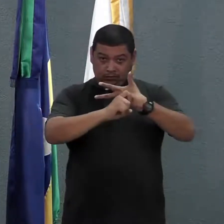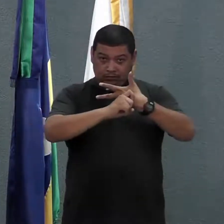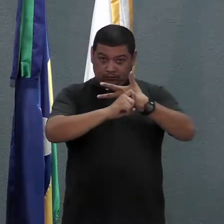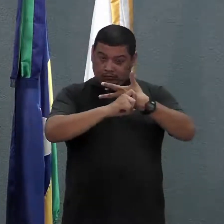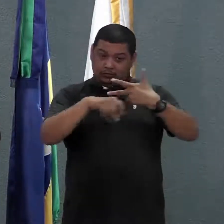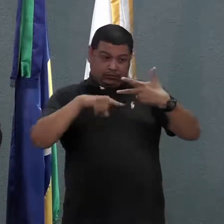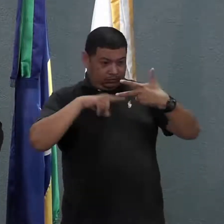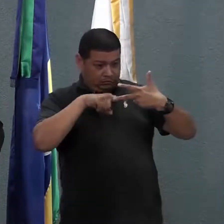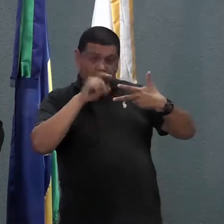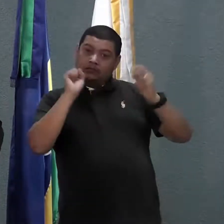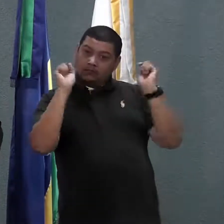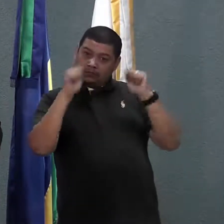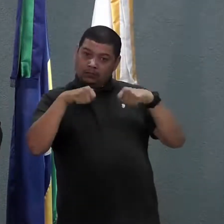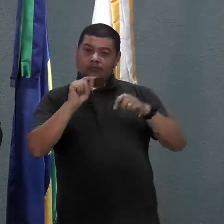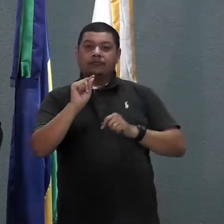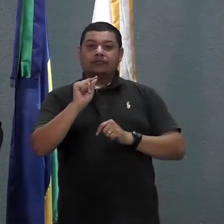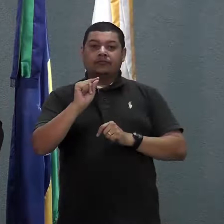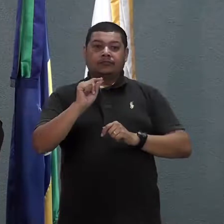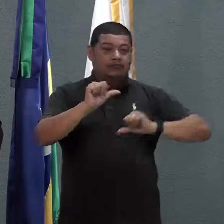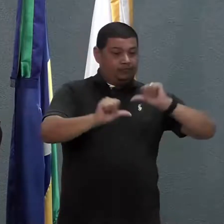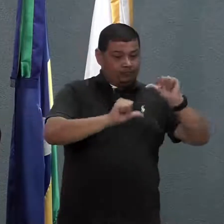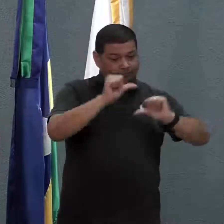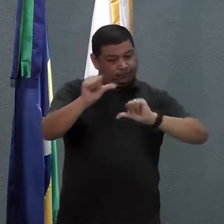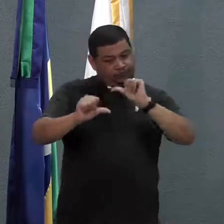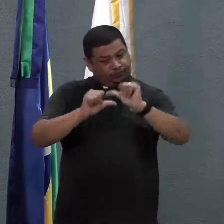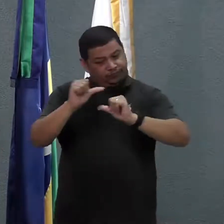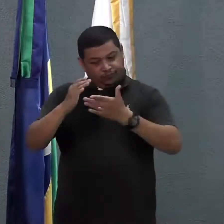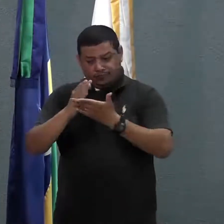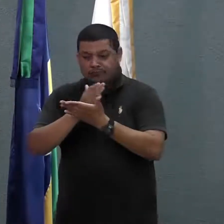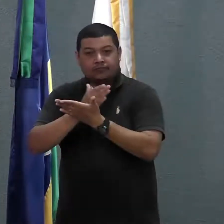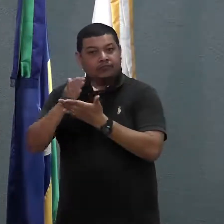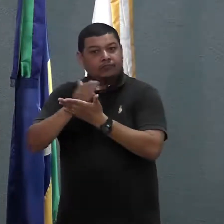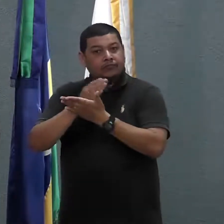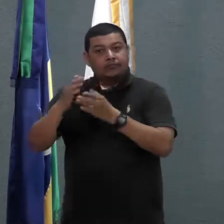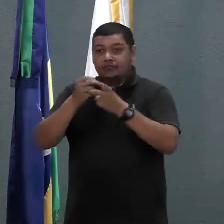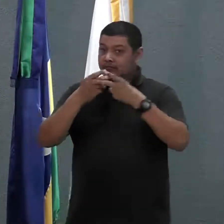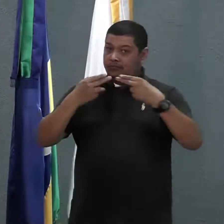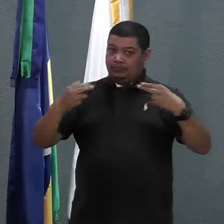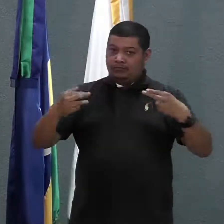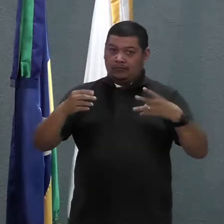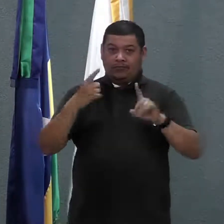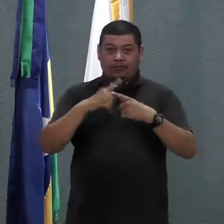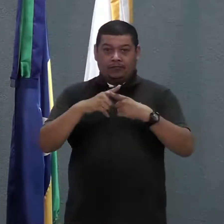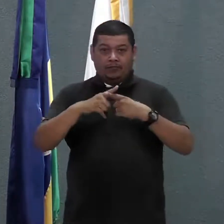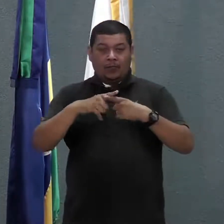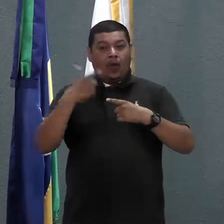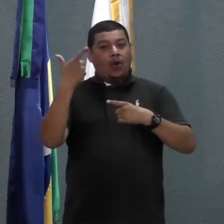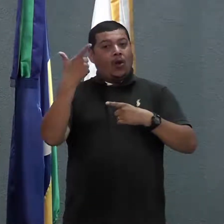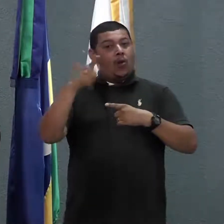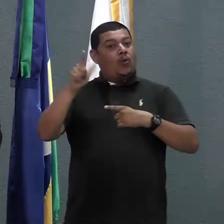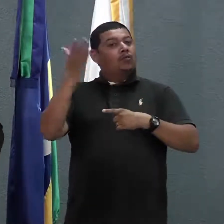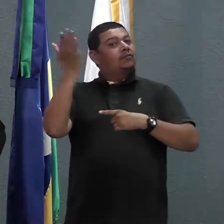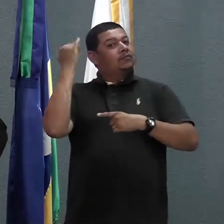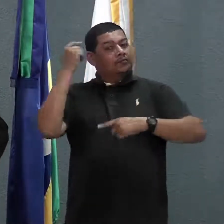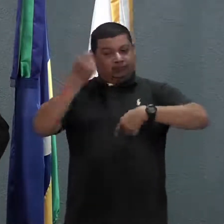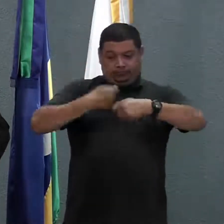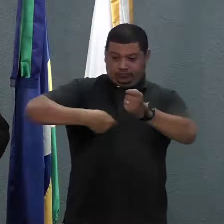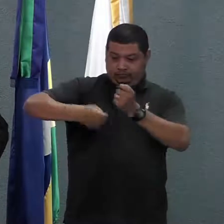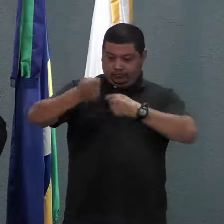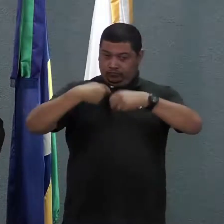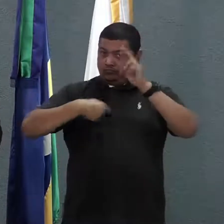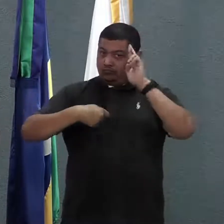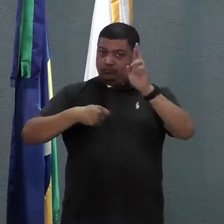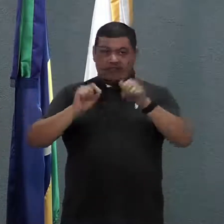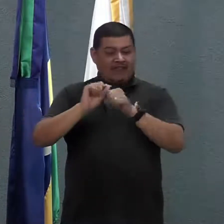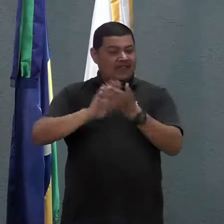a possibilidade de mudar algumas coisas em que outras administrações não mudaram. E